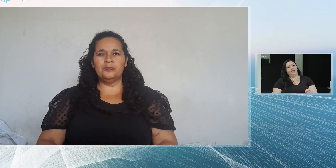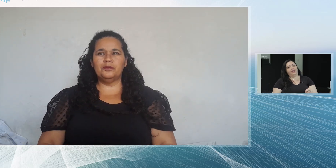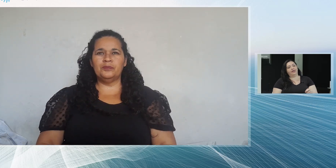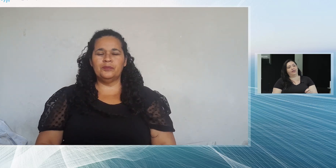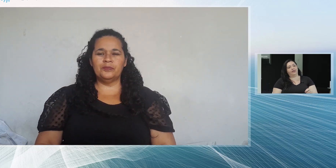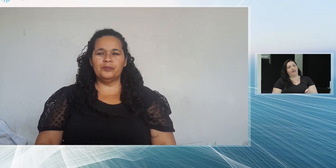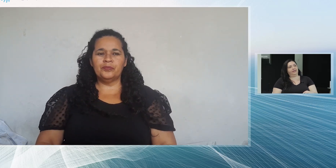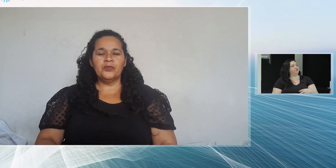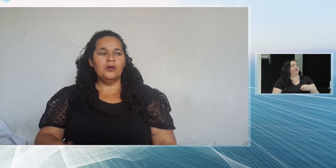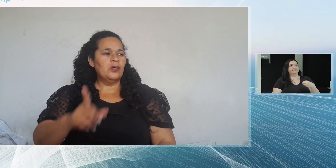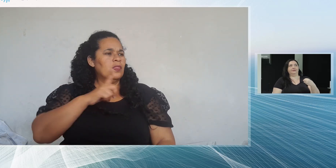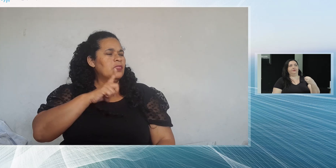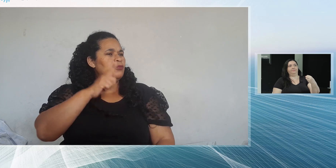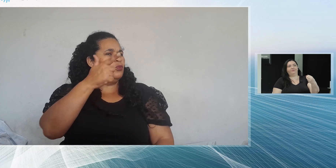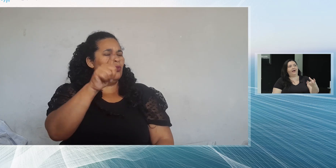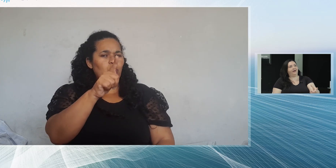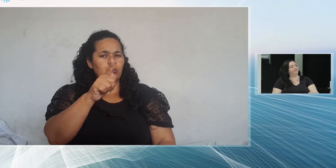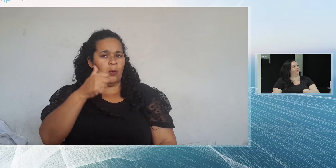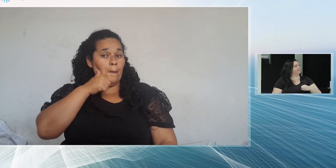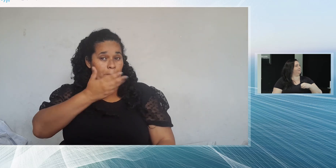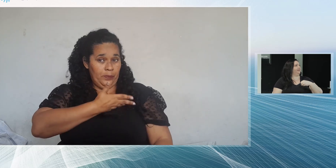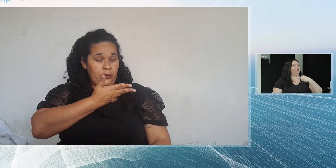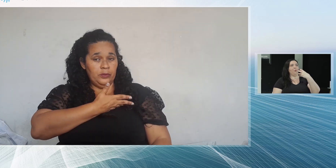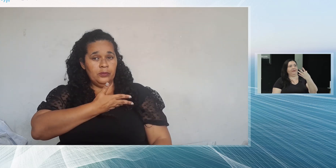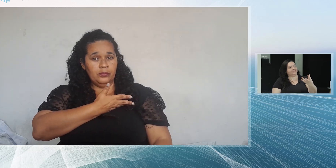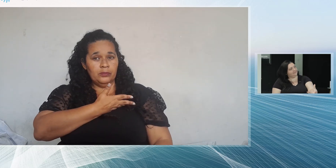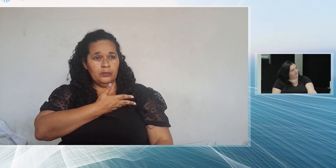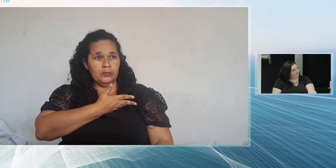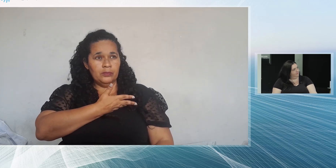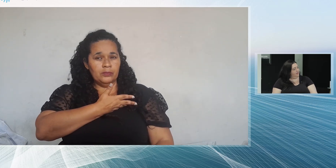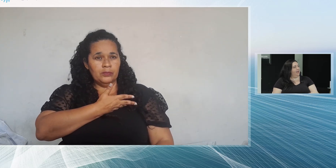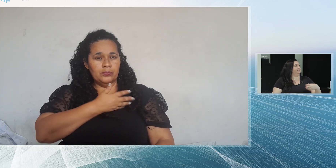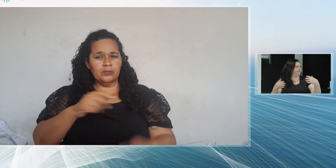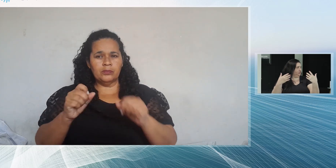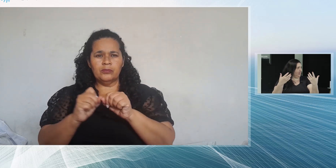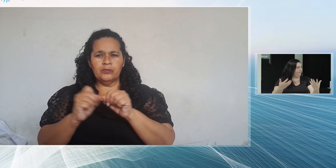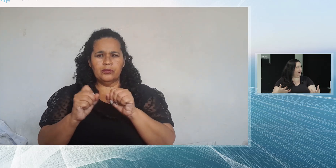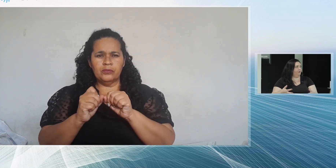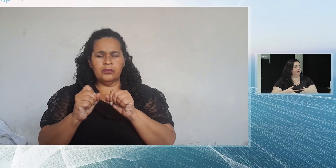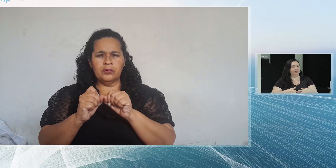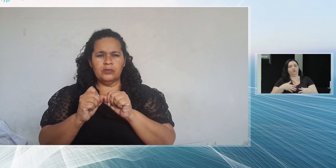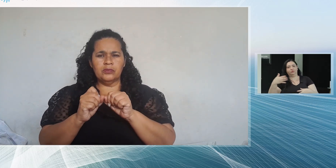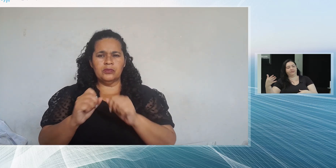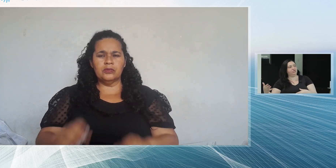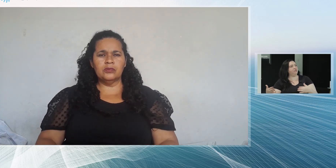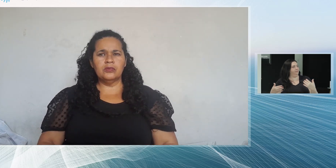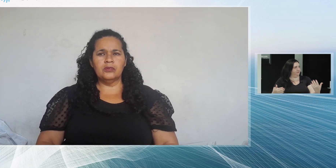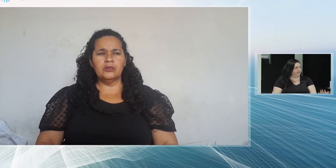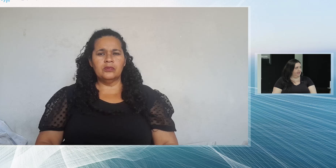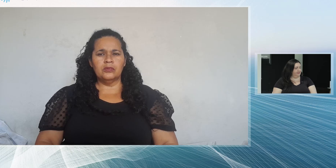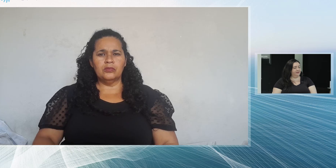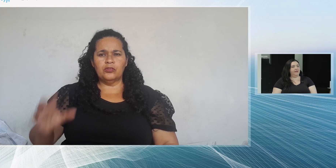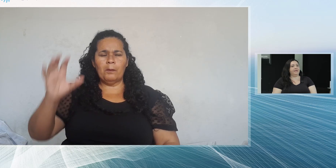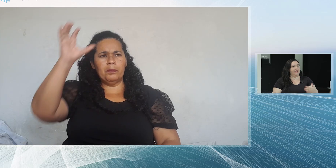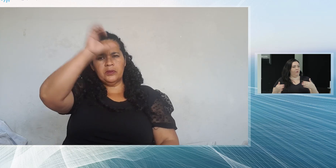anos, é que na escola ela sempre reprovava, ela sempre estava em recuperação, ela se sentia mal, porque todo mundo entendia